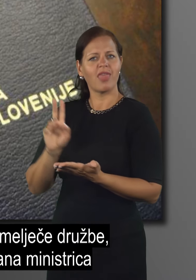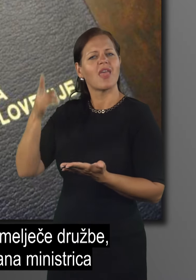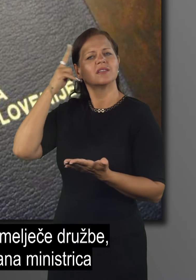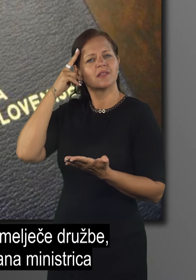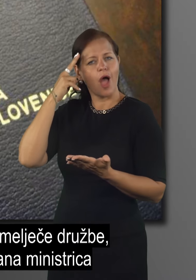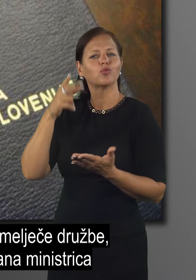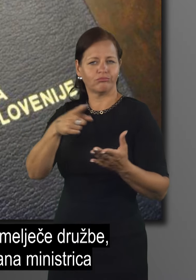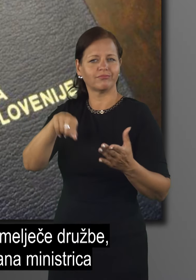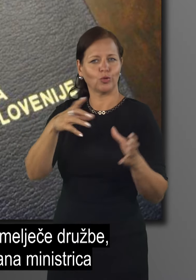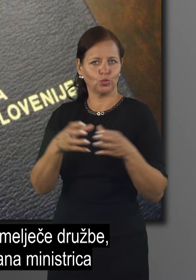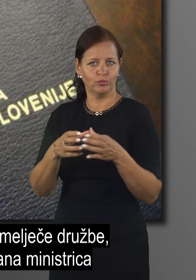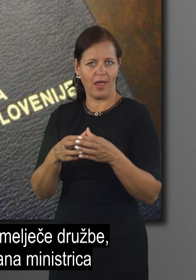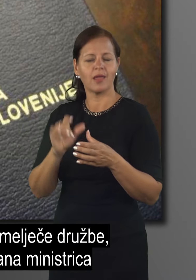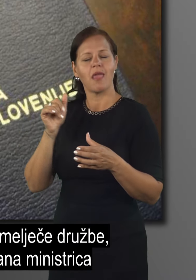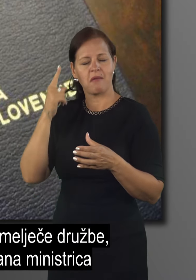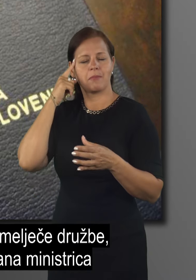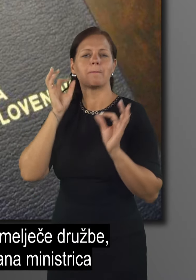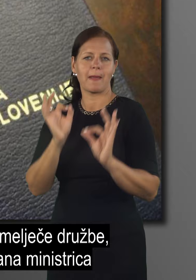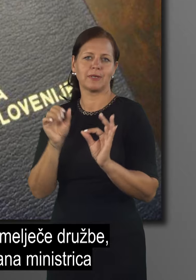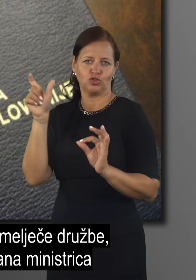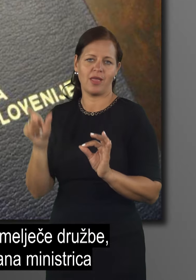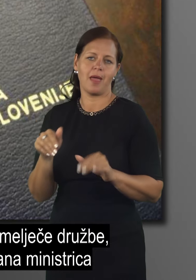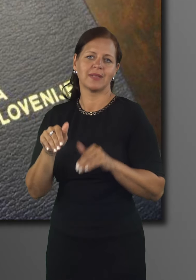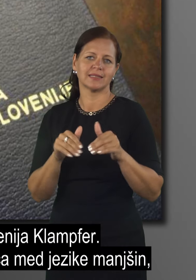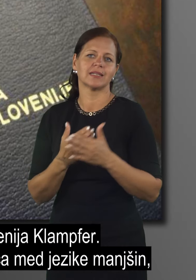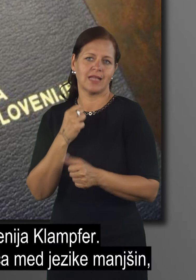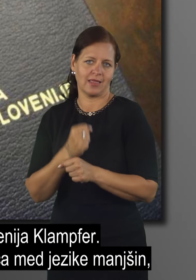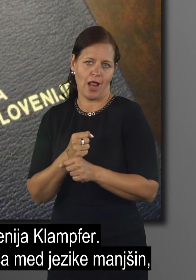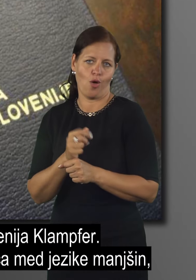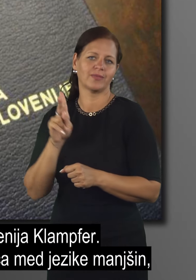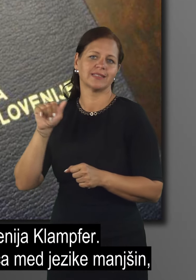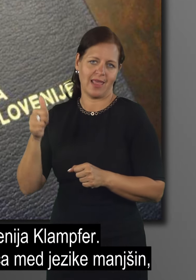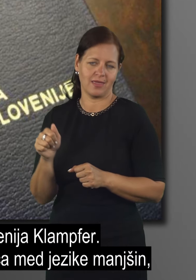temelječe družbe, je prepričana ministrica za delo Ksenija Klampfer.